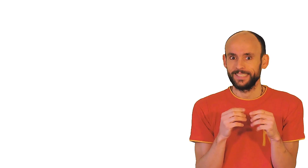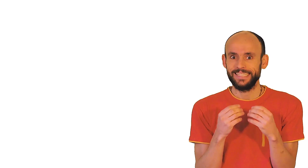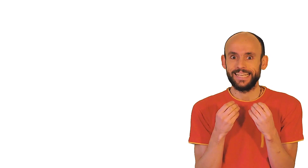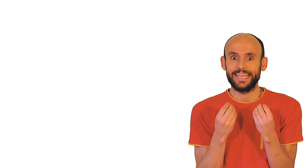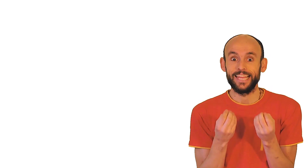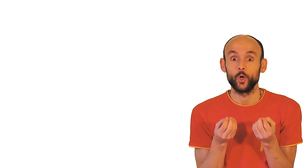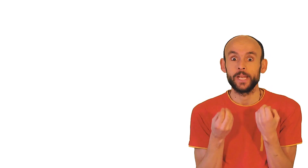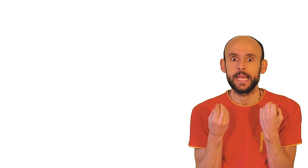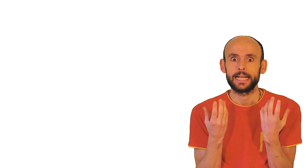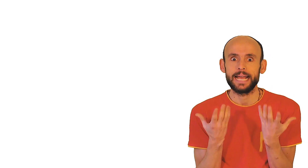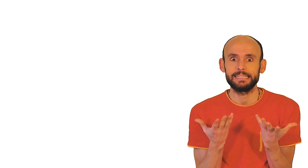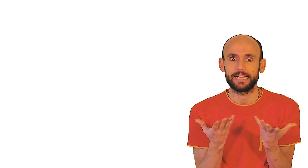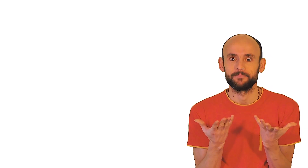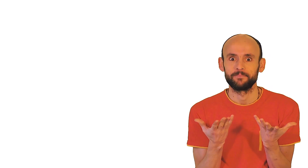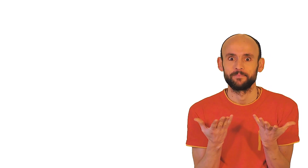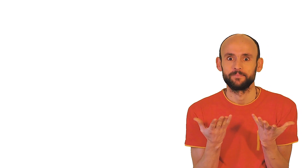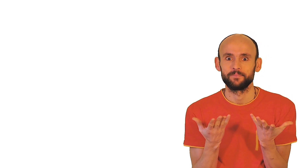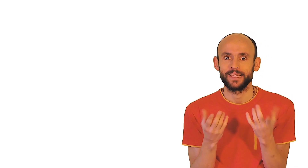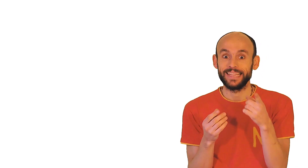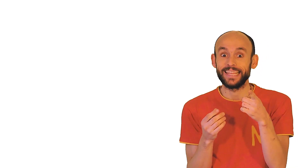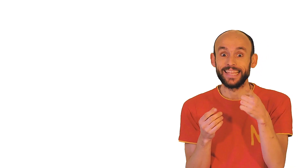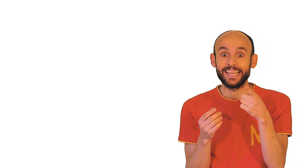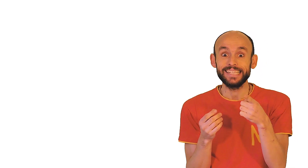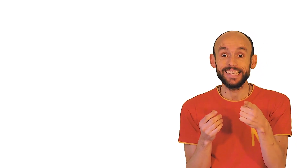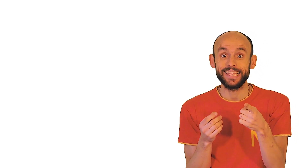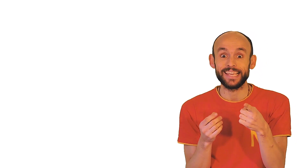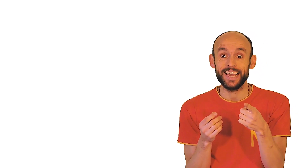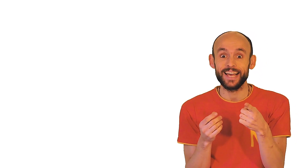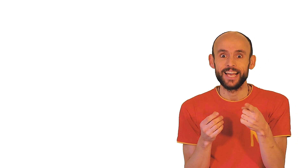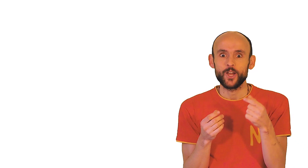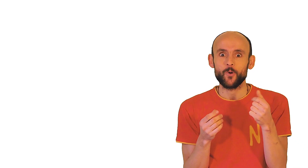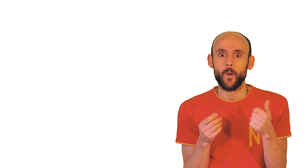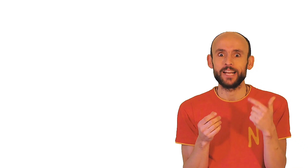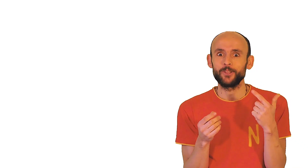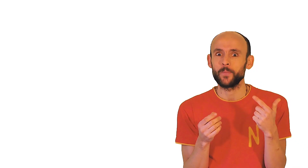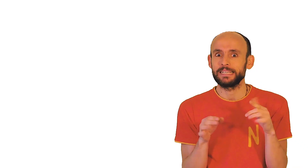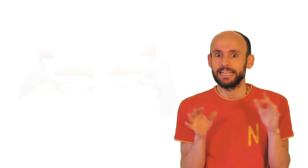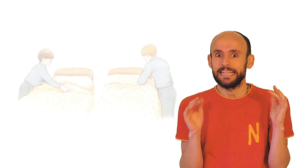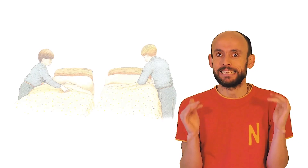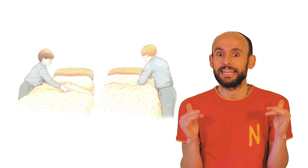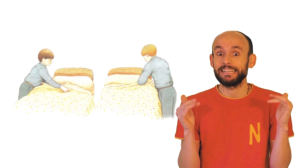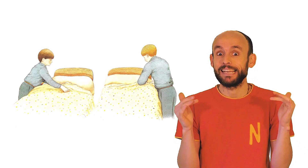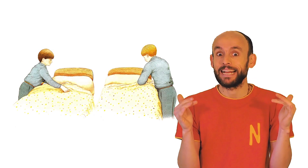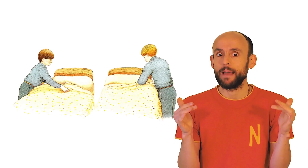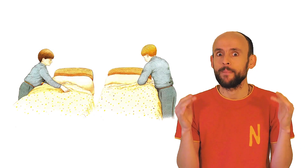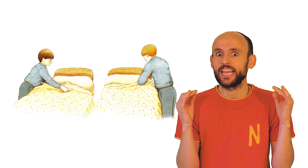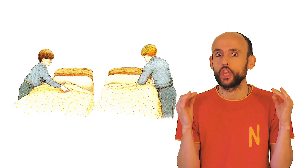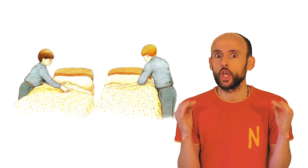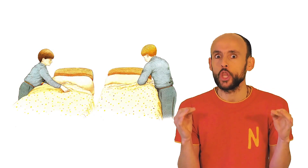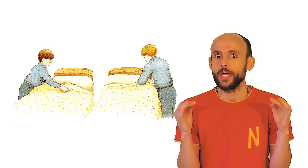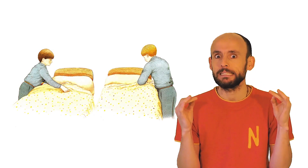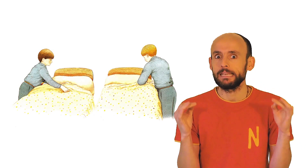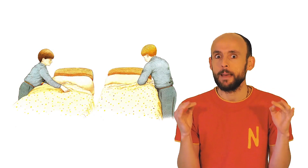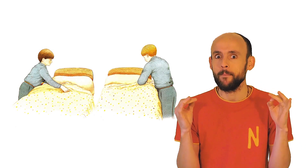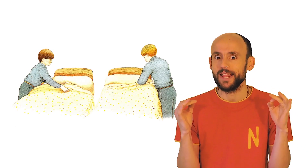se quedó en la casa. Desde ese día, Juan y Tomás se hacen la cama todas las